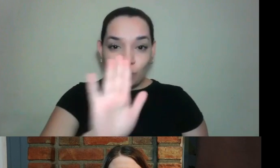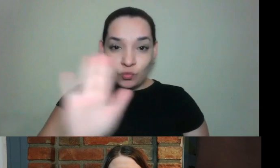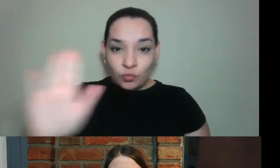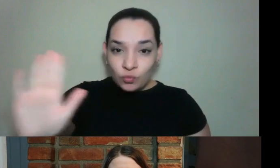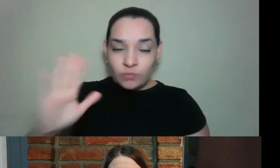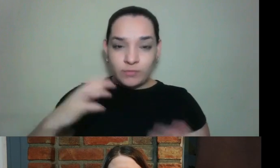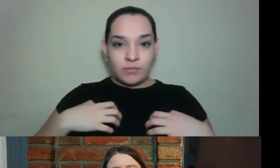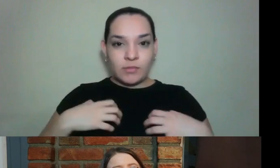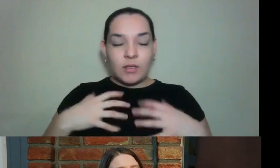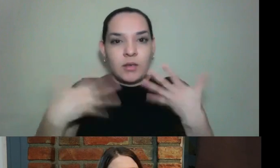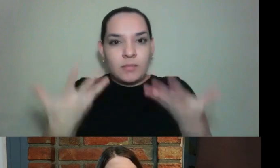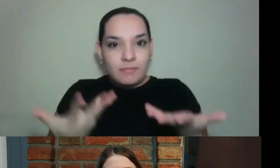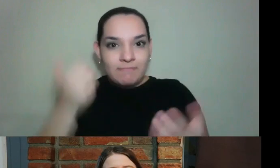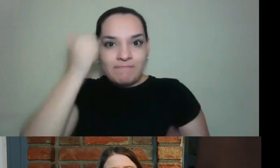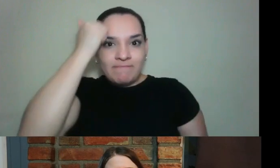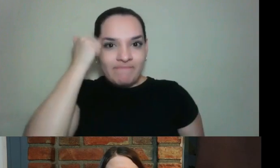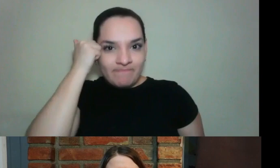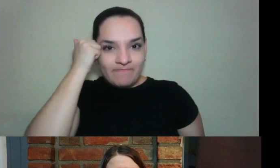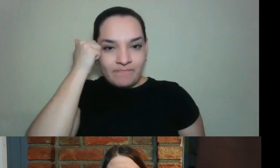para tomarla como un aprendizaje.